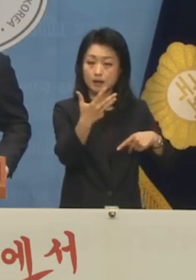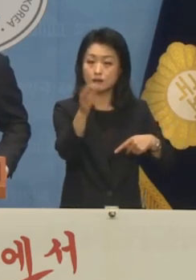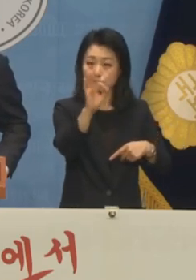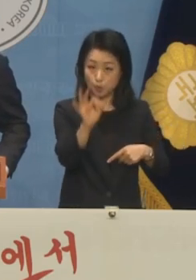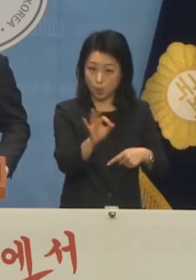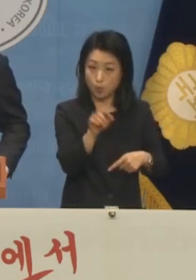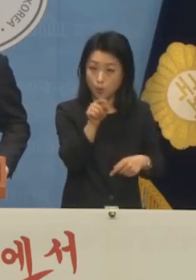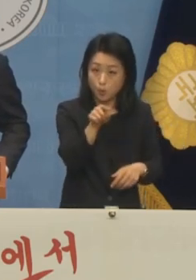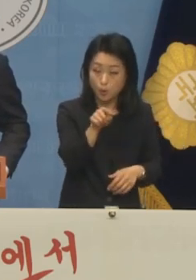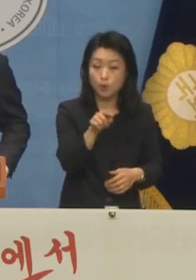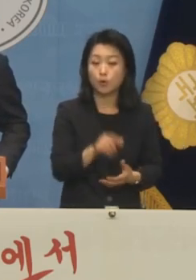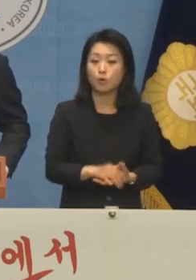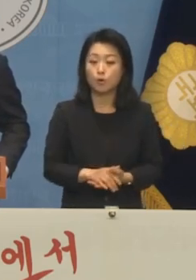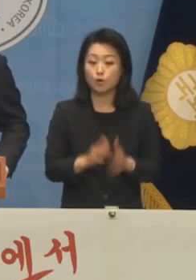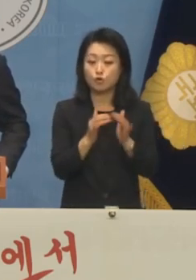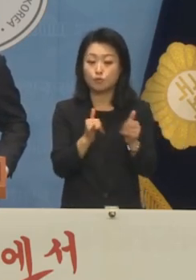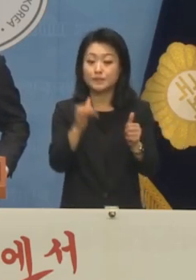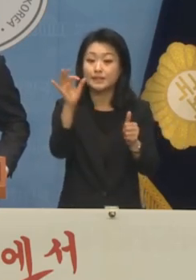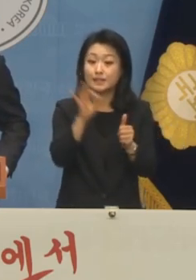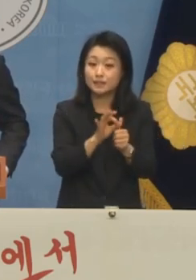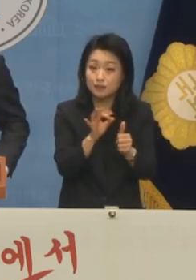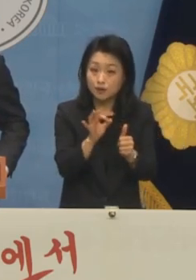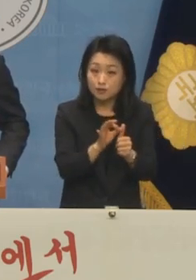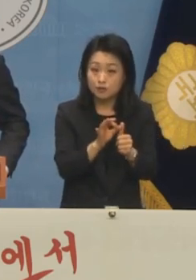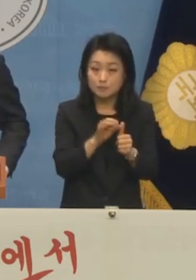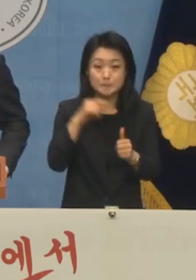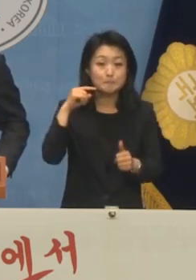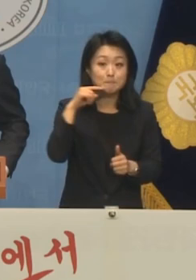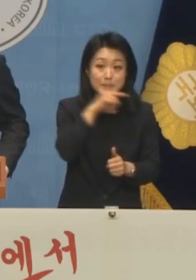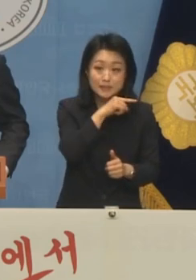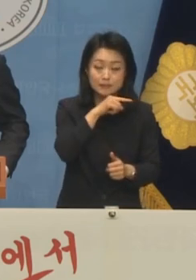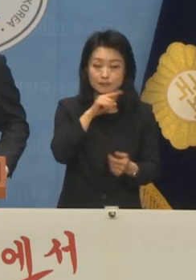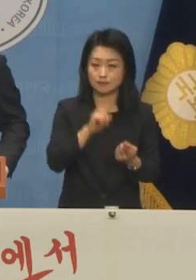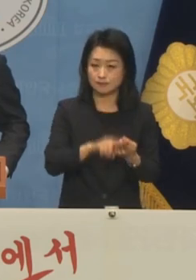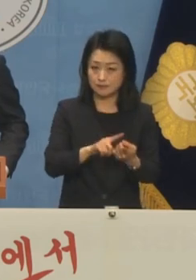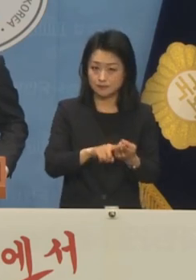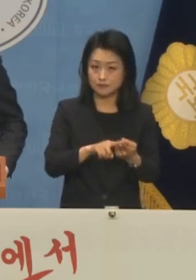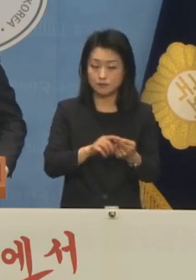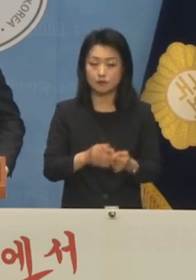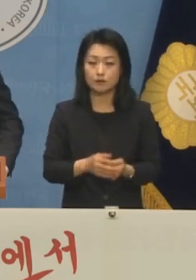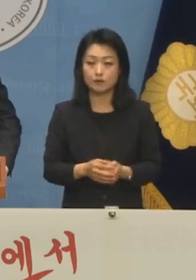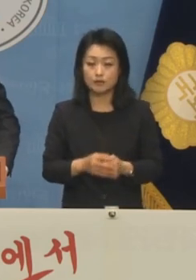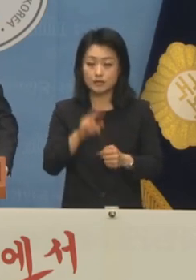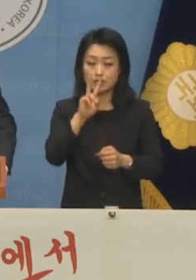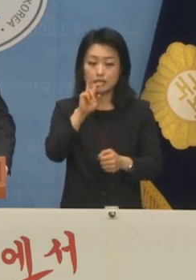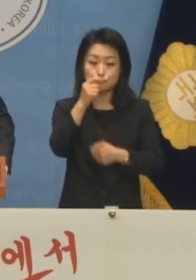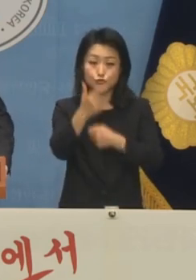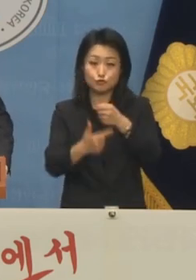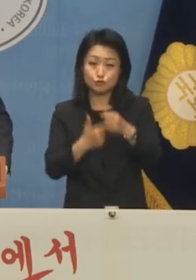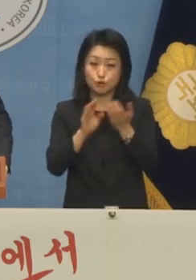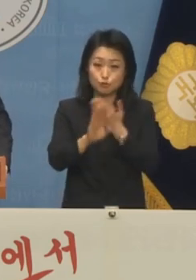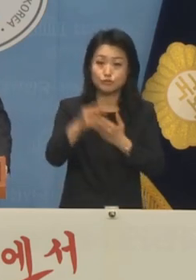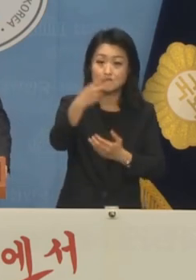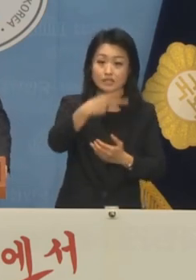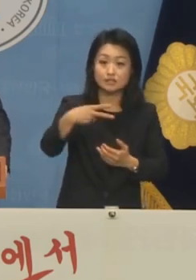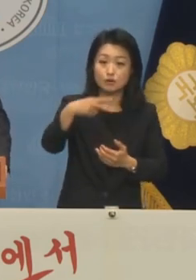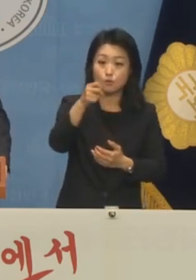1,825조 원인 국민연금의 미적립 부채를 불과 26년 뒤인 2050년에